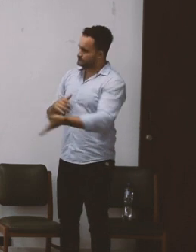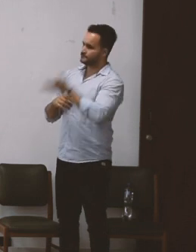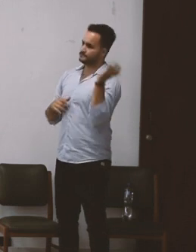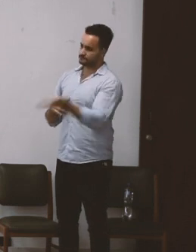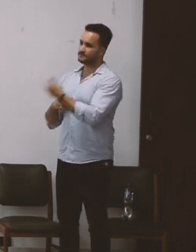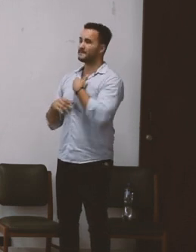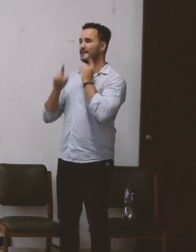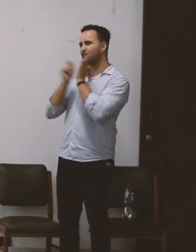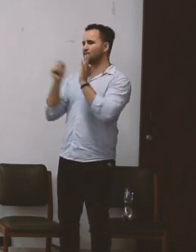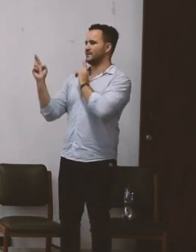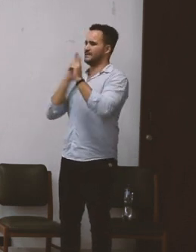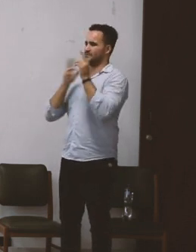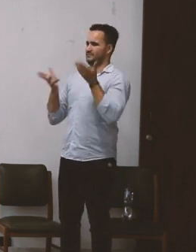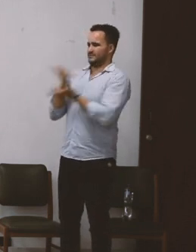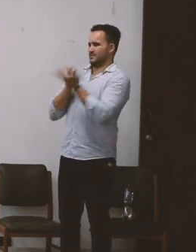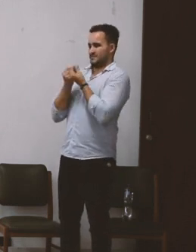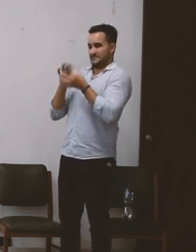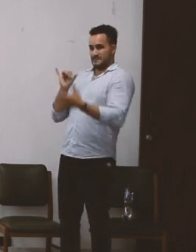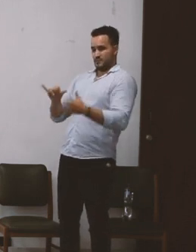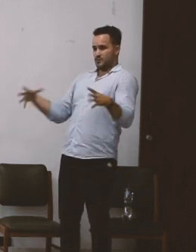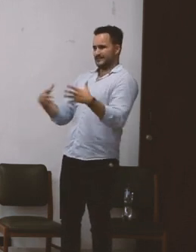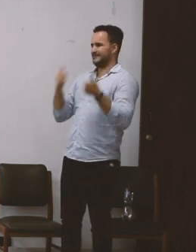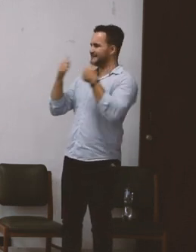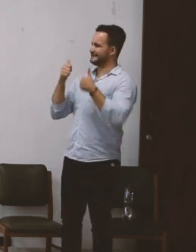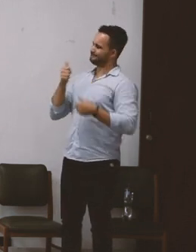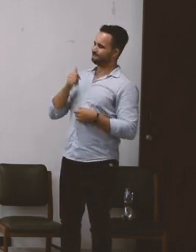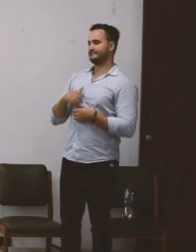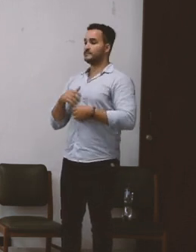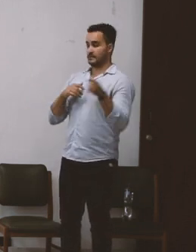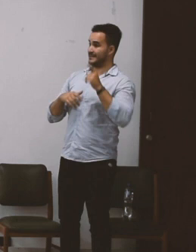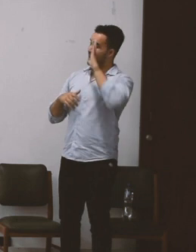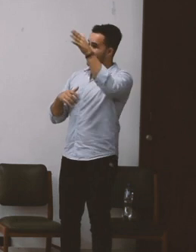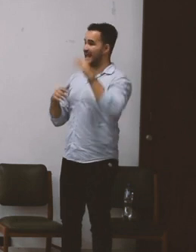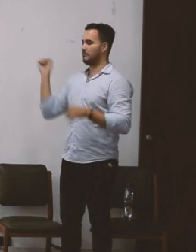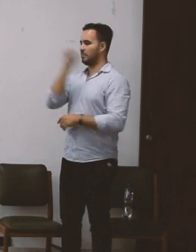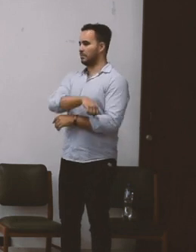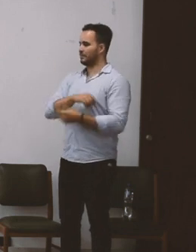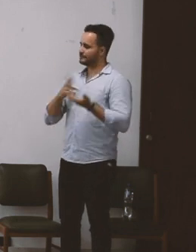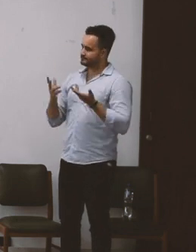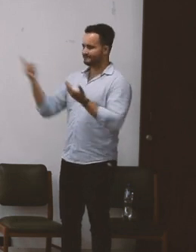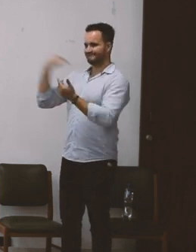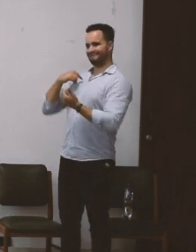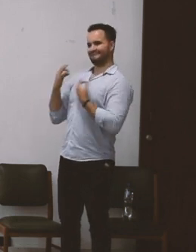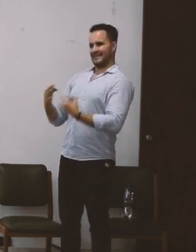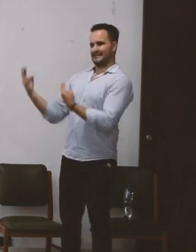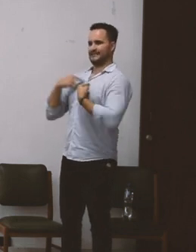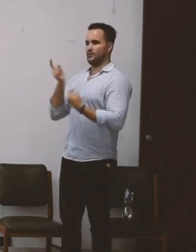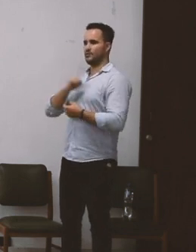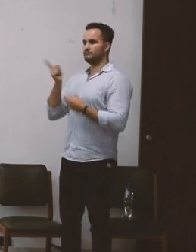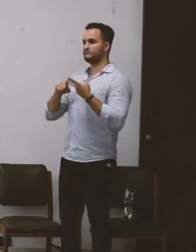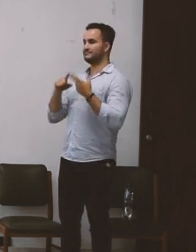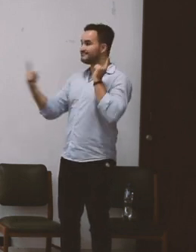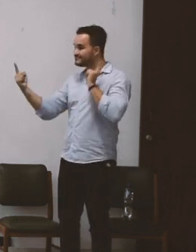relaciones con sus compañeros nunca fueron las mejores. Martí saludaba y no era correspondida. Se acercaba a interactuar y los demás se